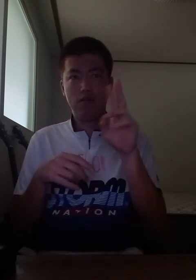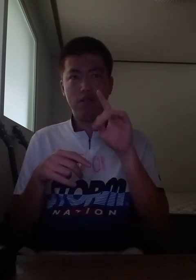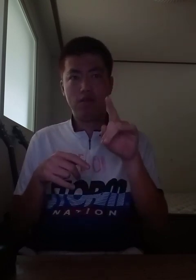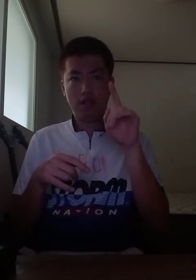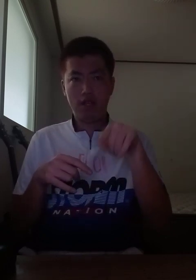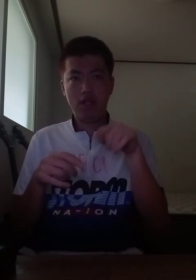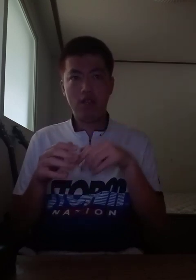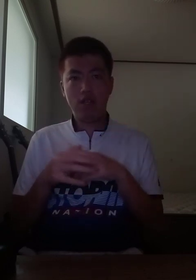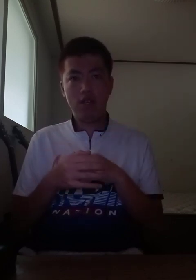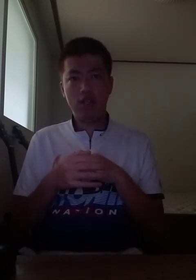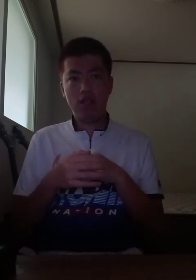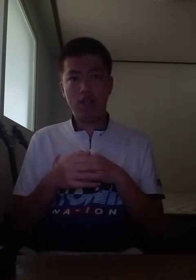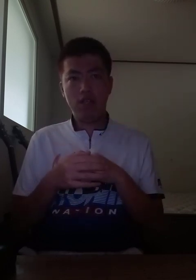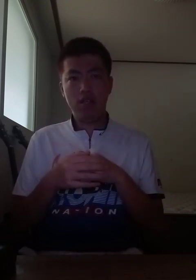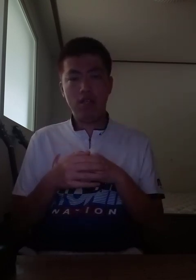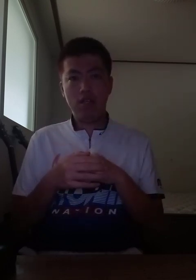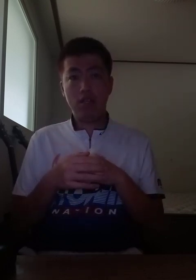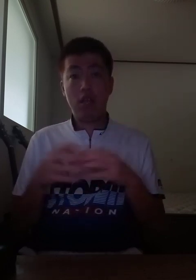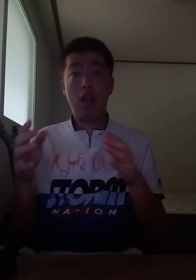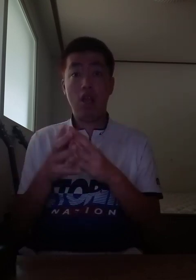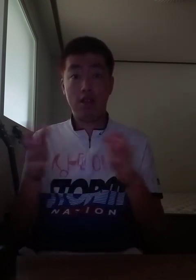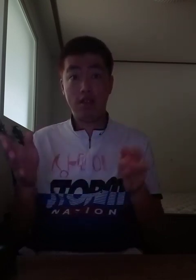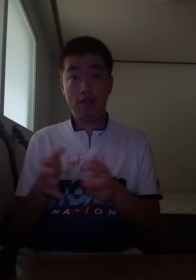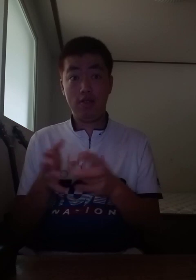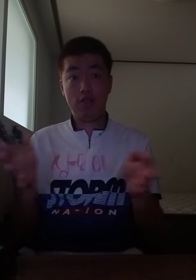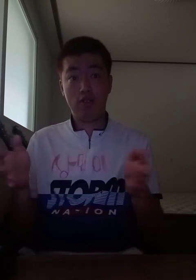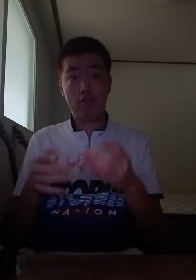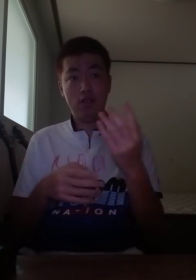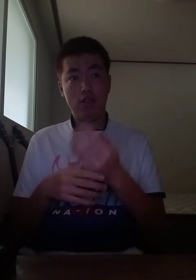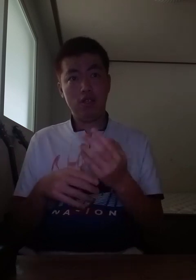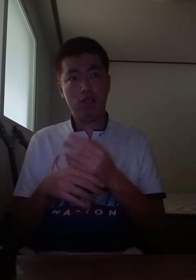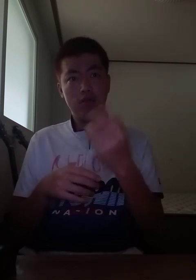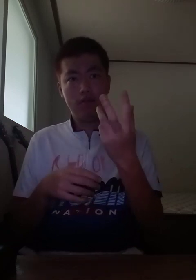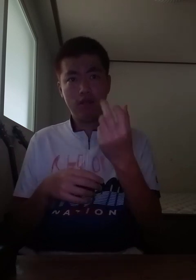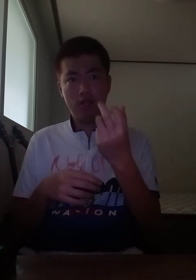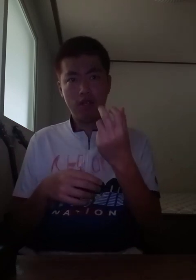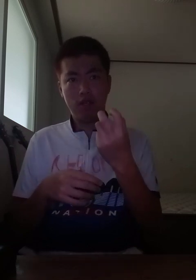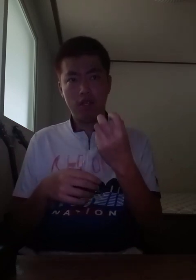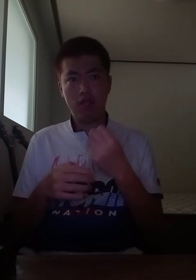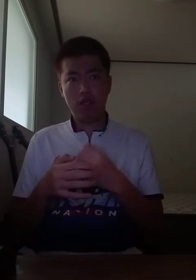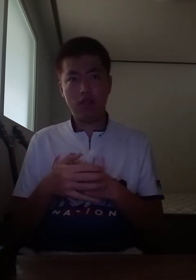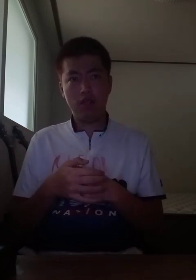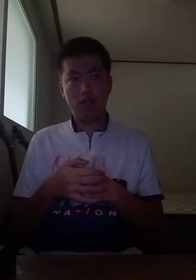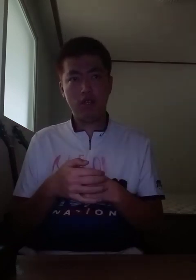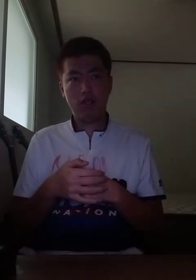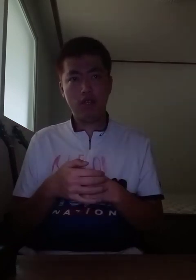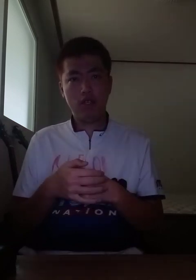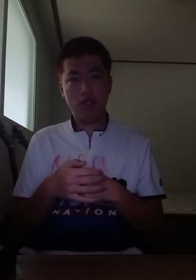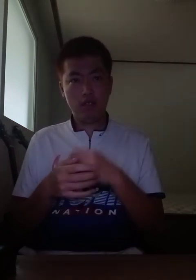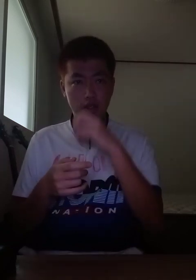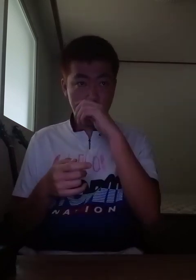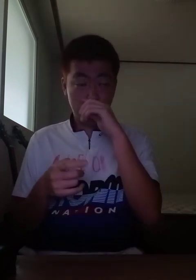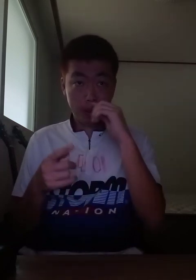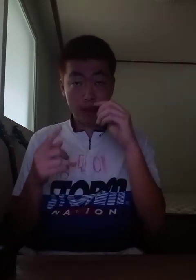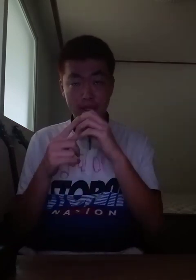떨어집니다. 네, 이곳 어린이 보호구역에도 이렇게 비상벨이 설치는 돼 있습니다. 이 비상벨 설치의